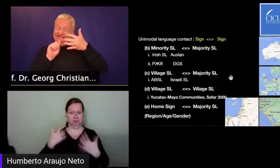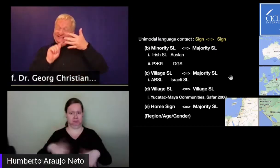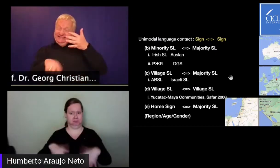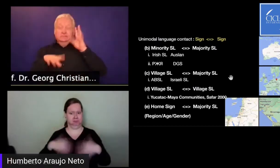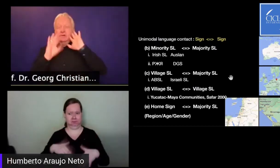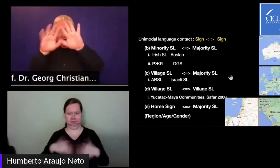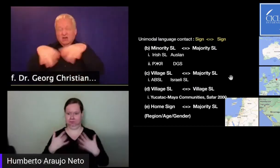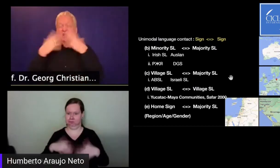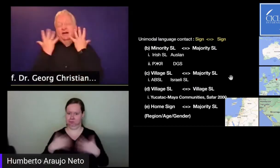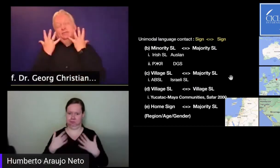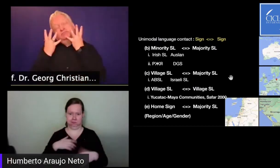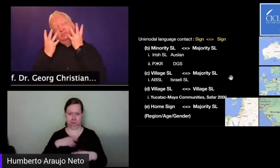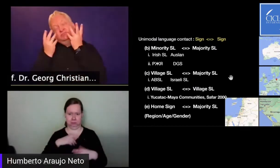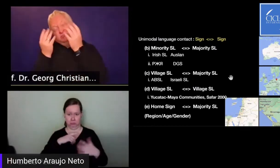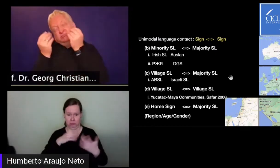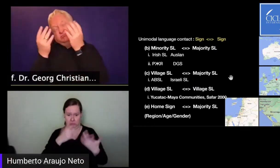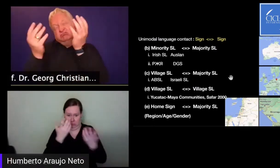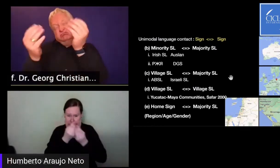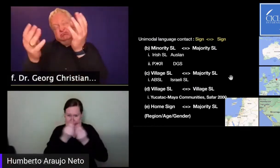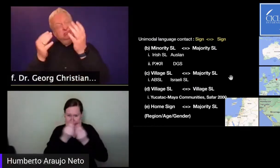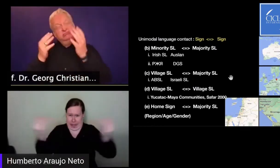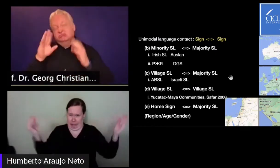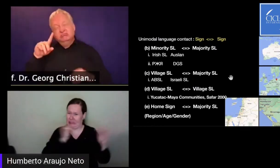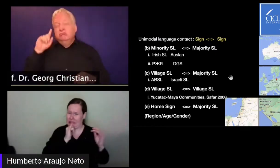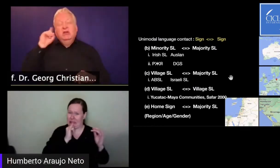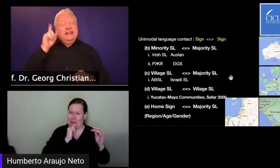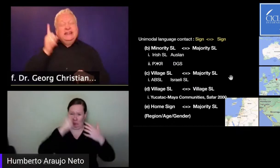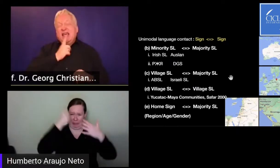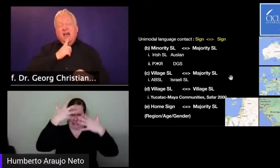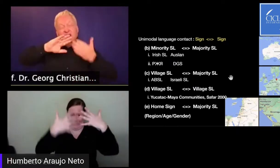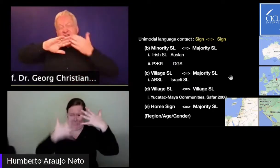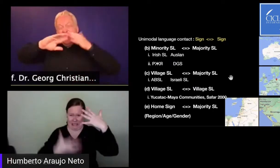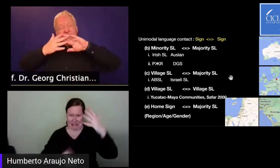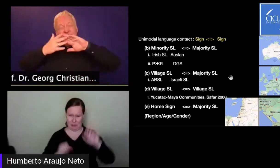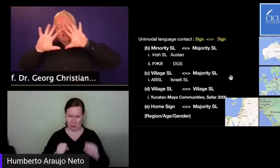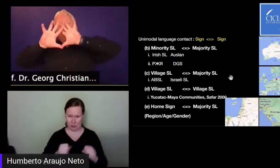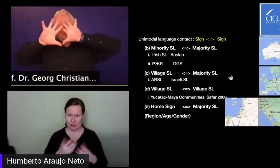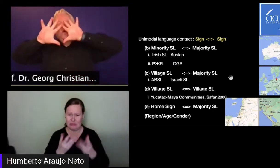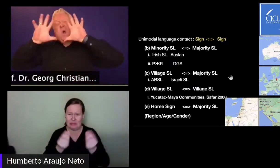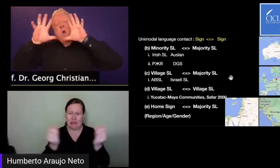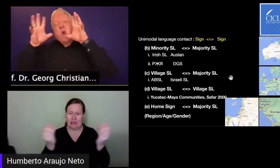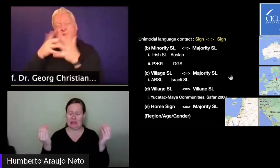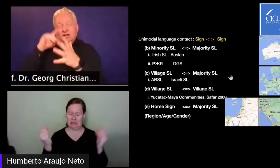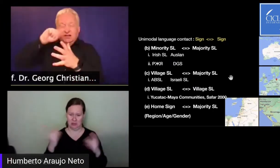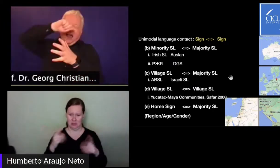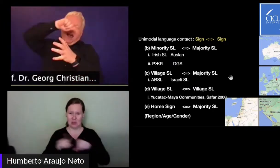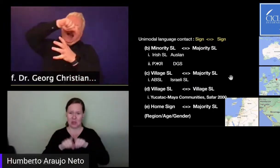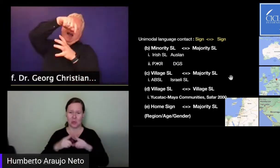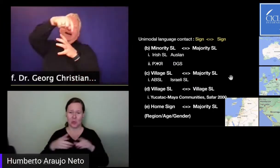E isso, sem dúvida, causa um impacto nessas relações, nessas trocas, né?